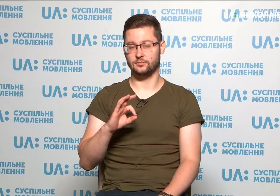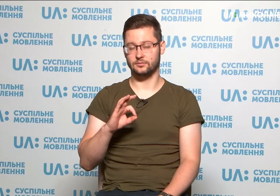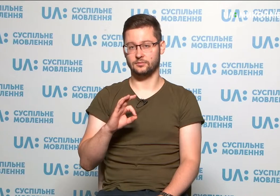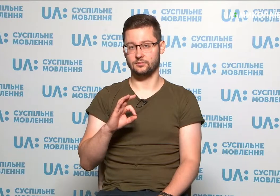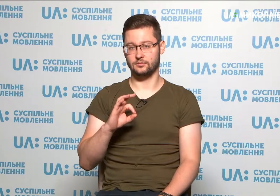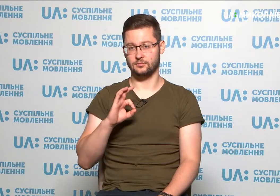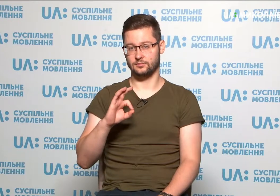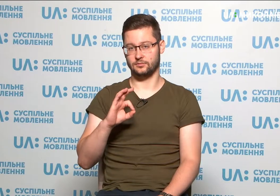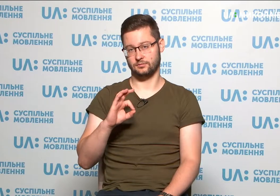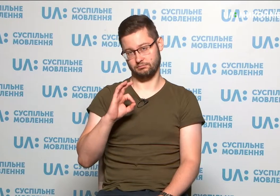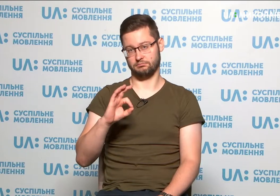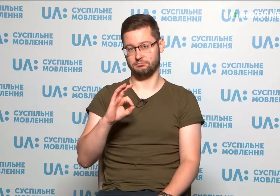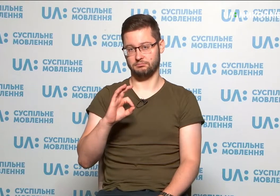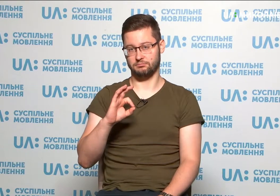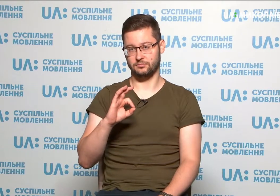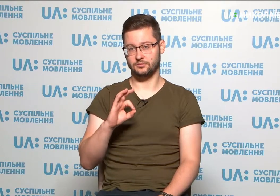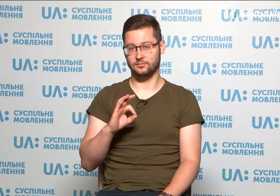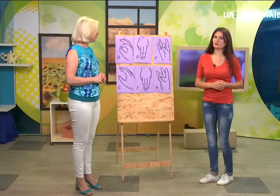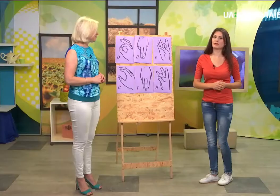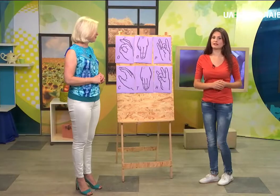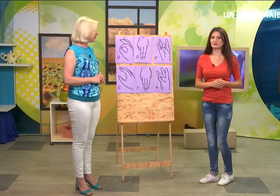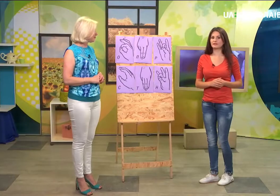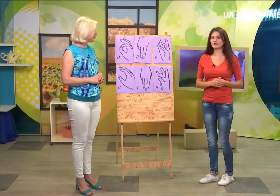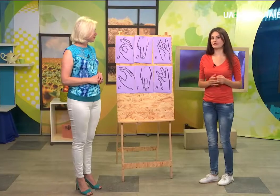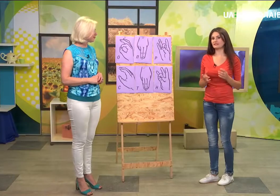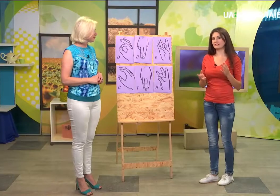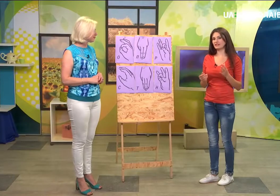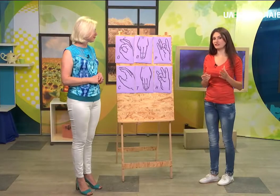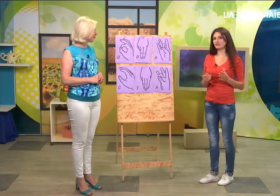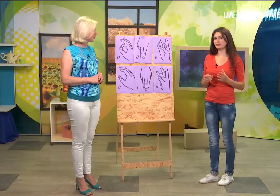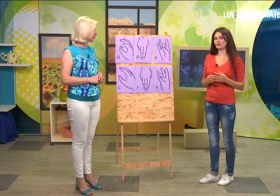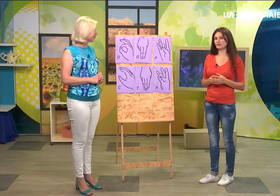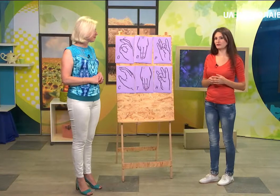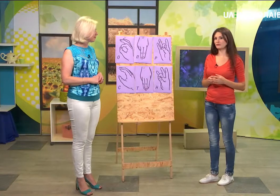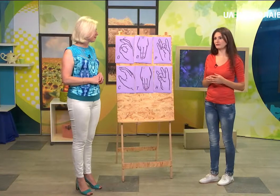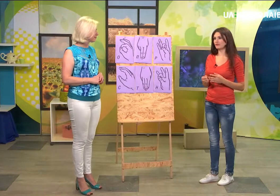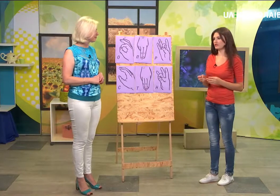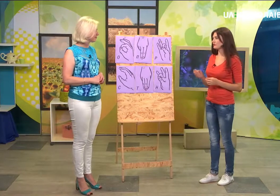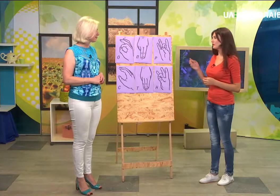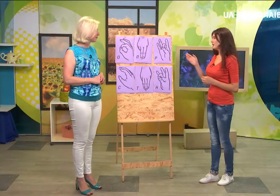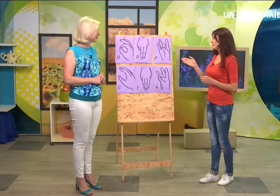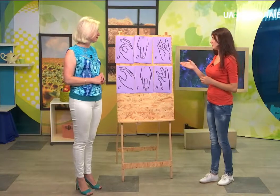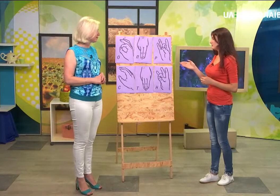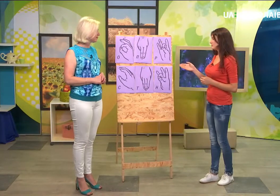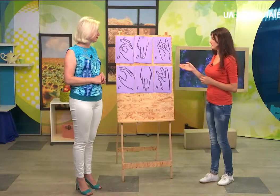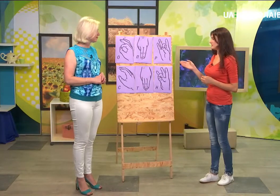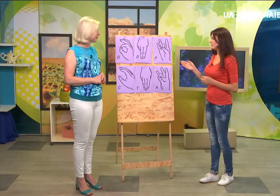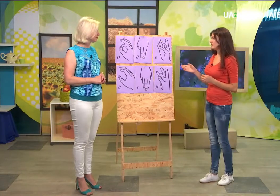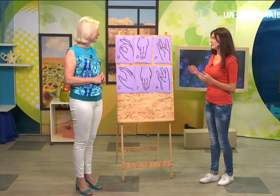літерою О. Я пам'ятаю, що минулого разу ви зазначили, що якщо важко вимовити, навіть не